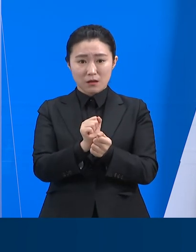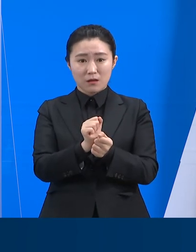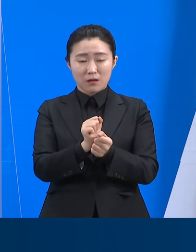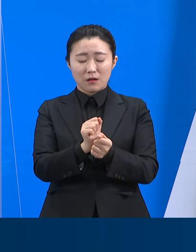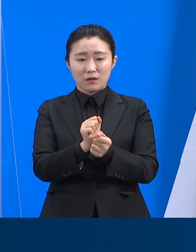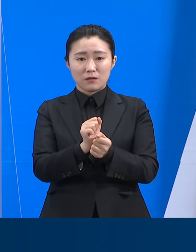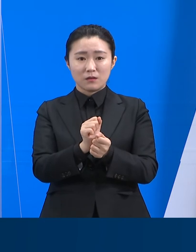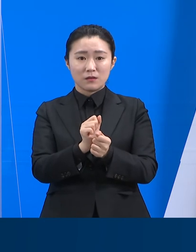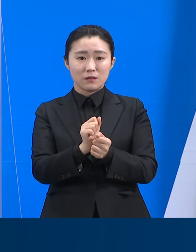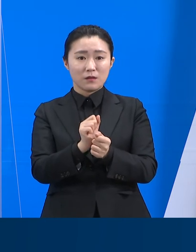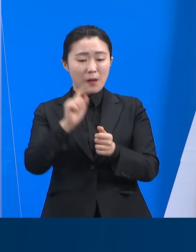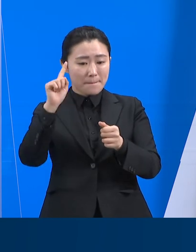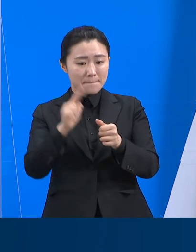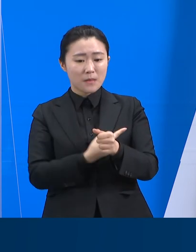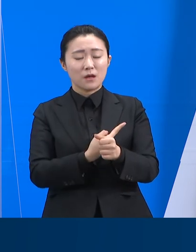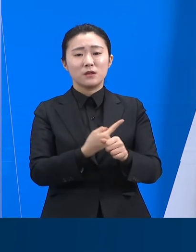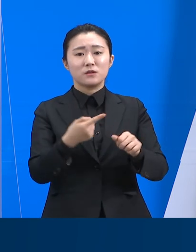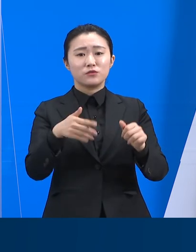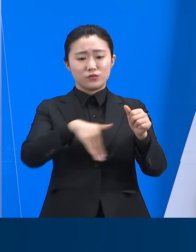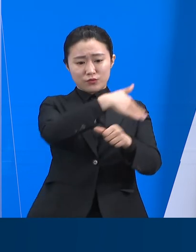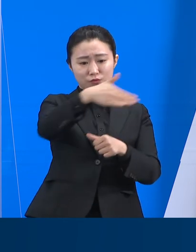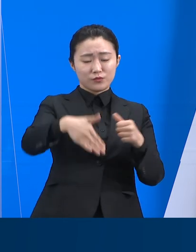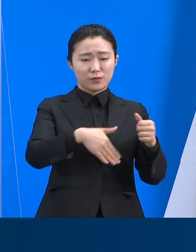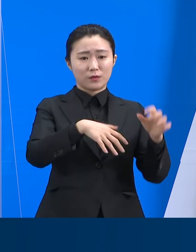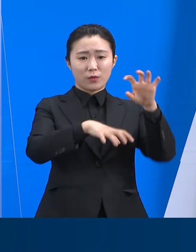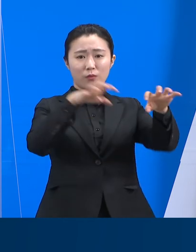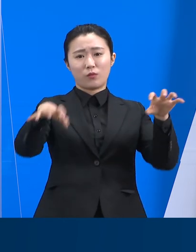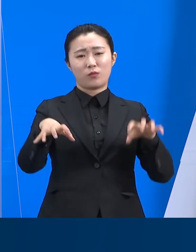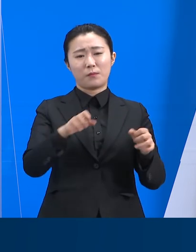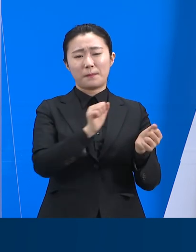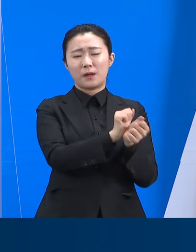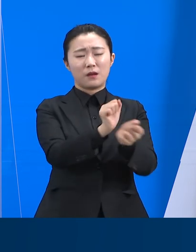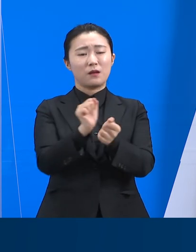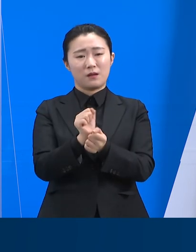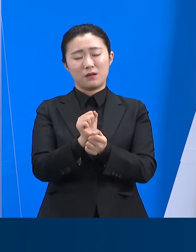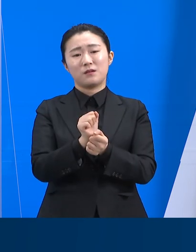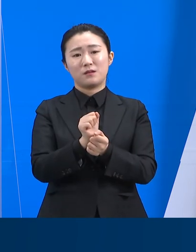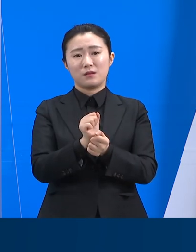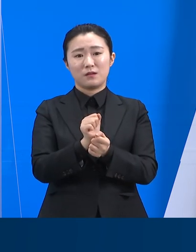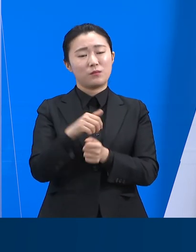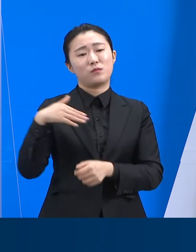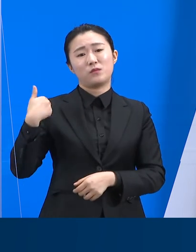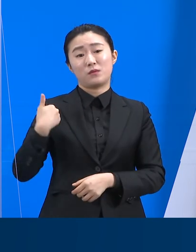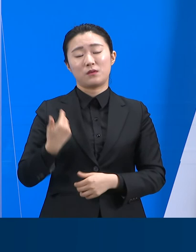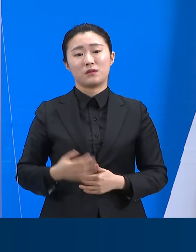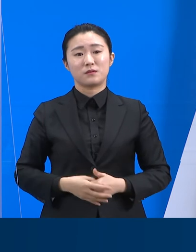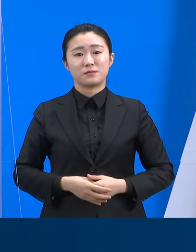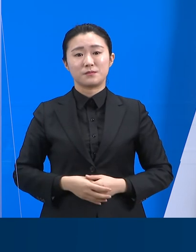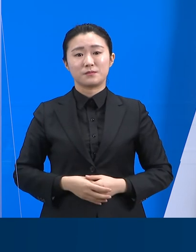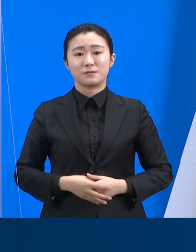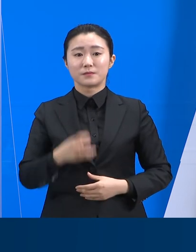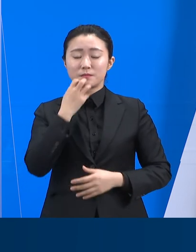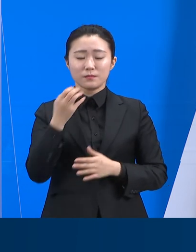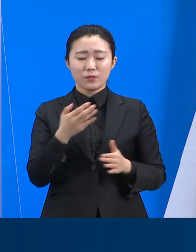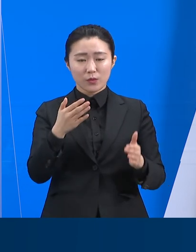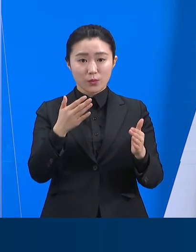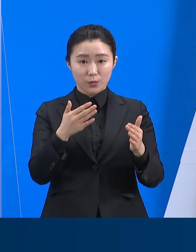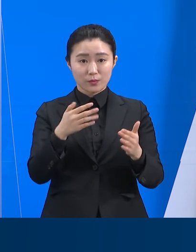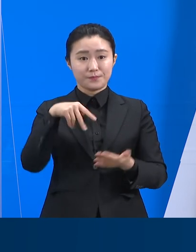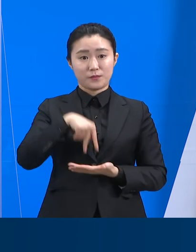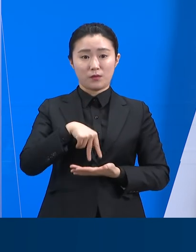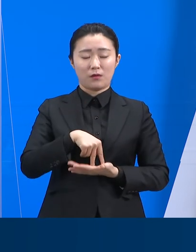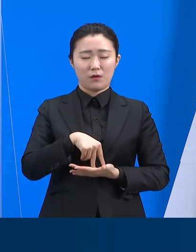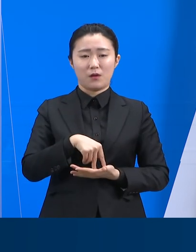겹치는 인근 지역에도 영향을 미쳤을 수 있습니다. 도는 사안의 심각성을 엄중하게